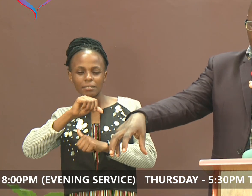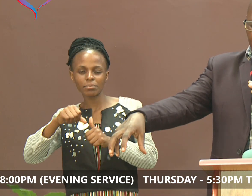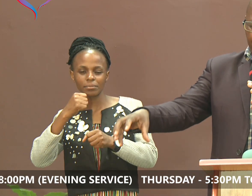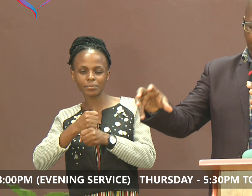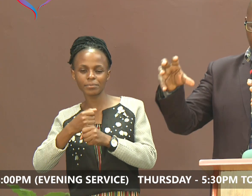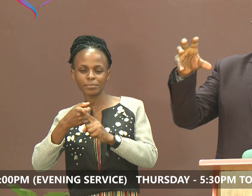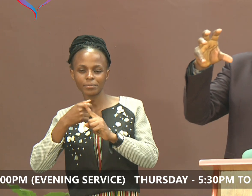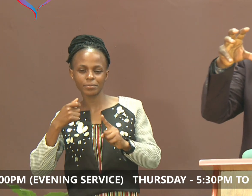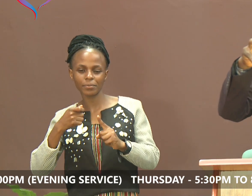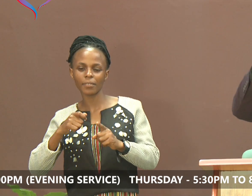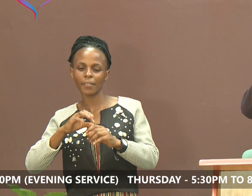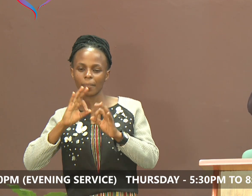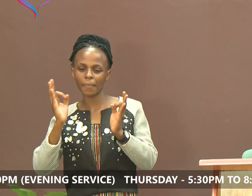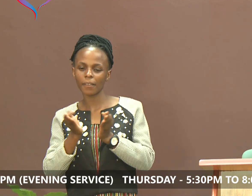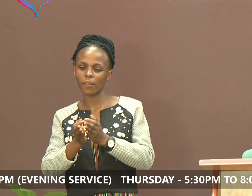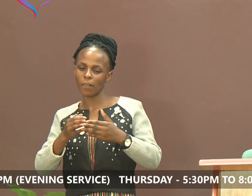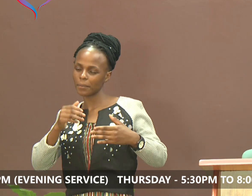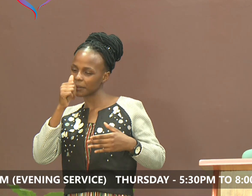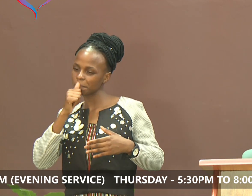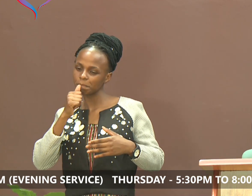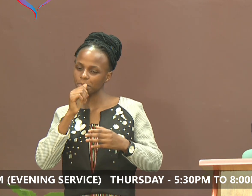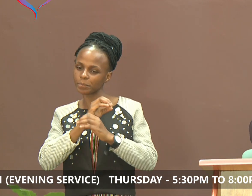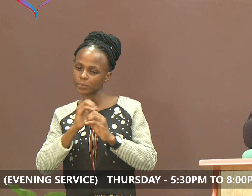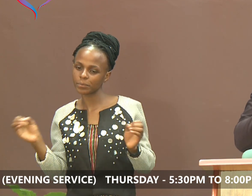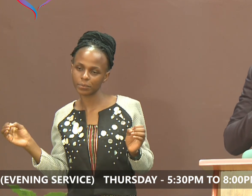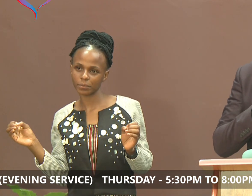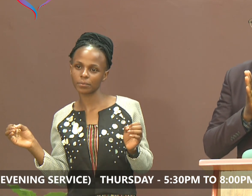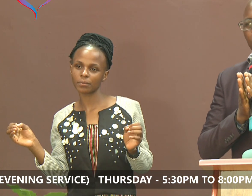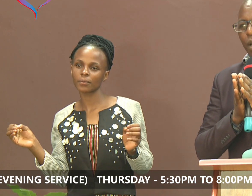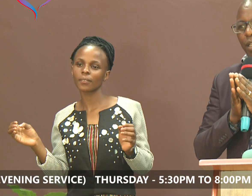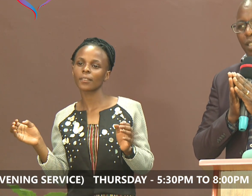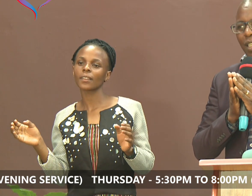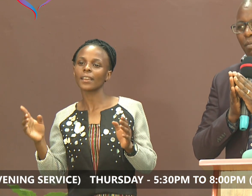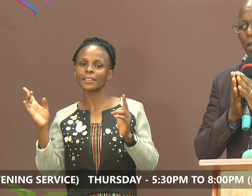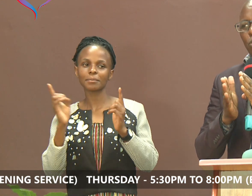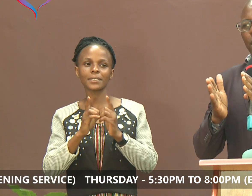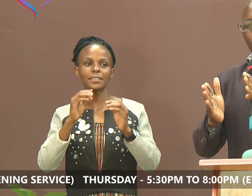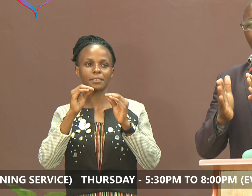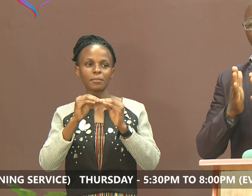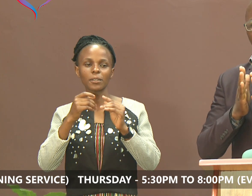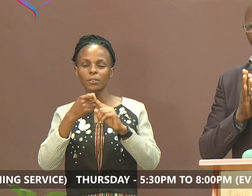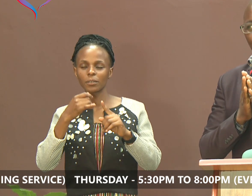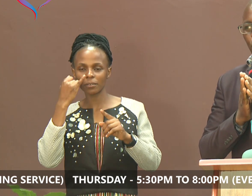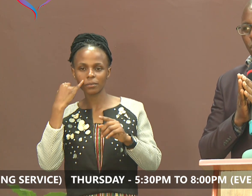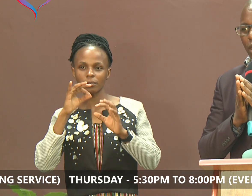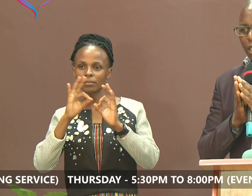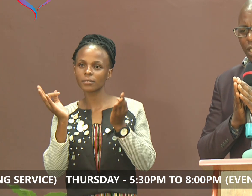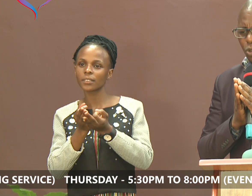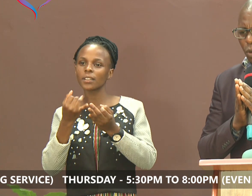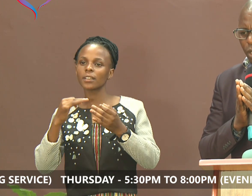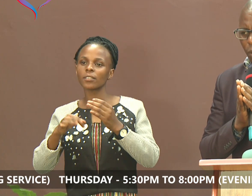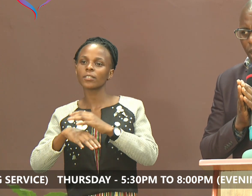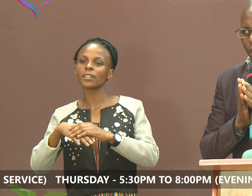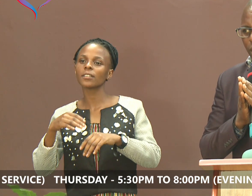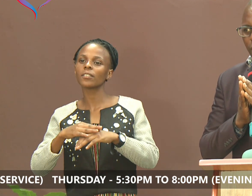pamiebo boundary na jana afumbiro yakulya mu rigid the conflicts you're going to find in marriage bebatu tuba na conference ezo kutujukiza anti